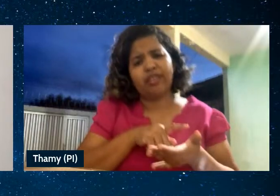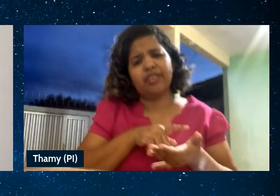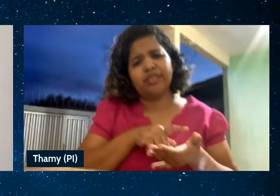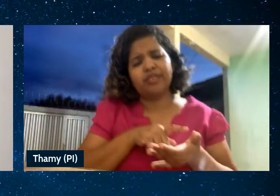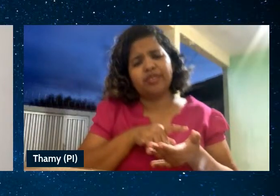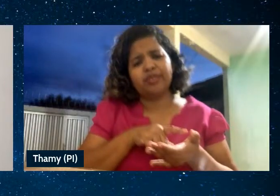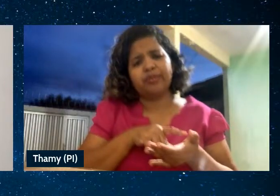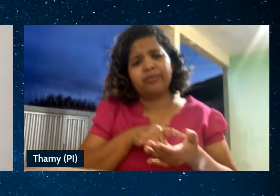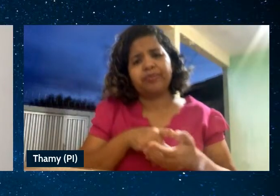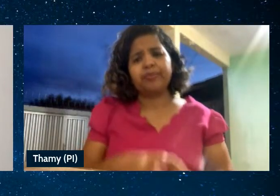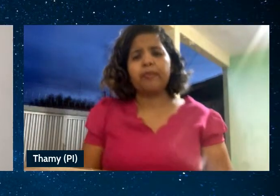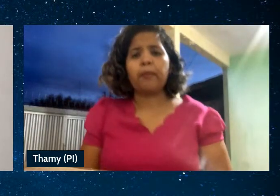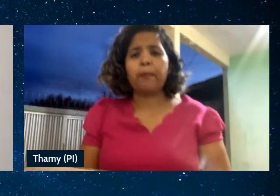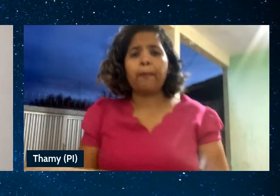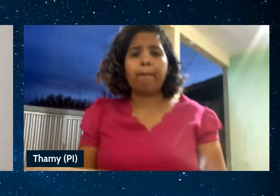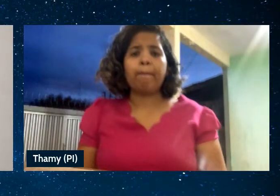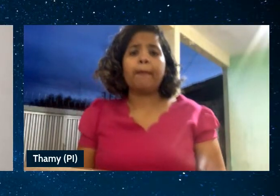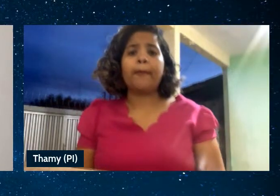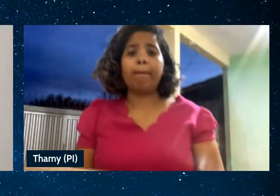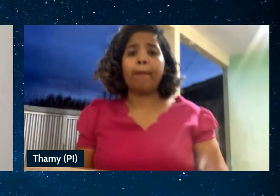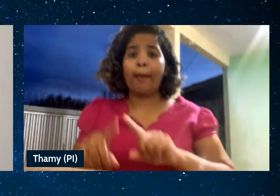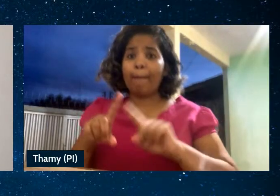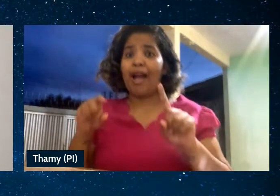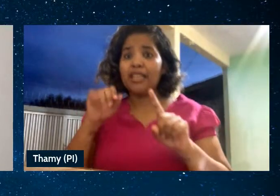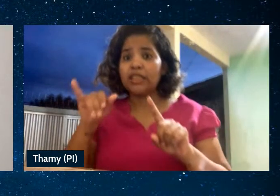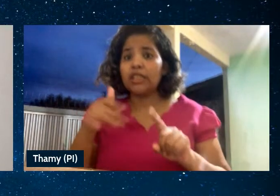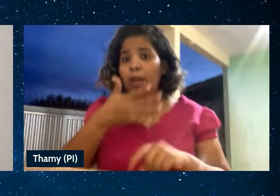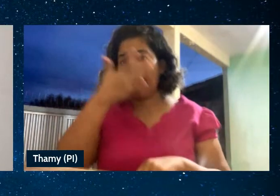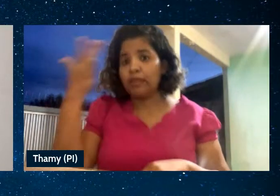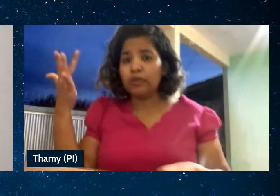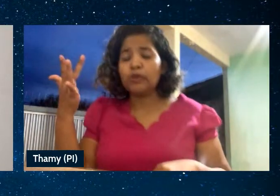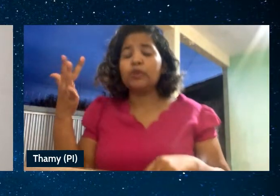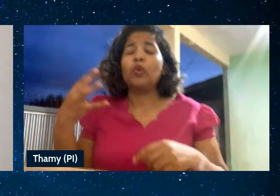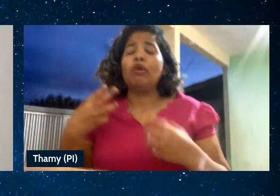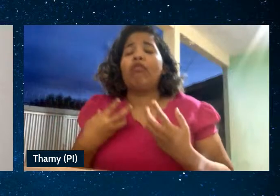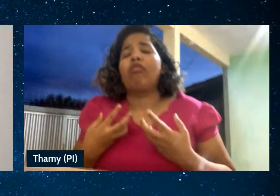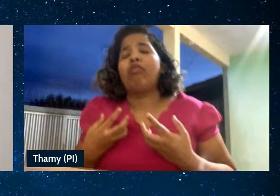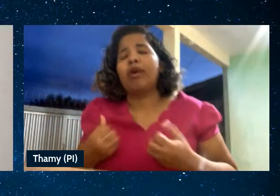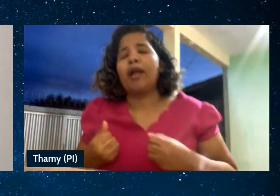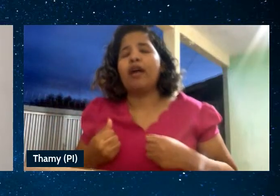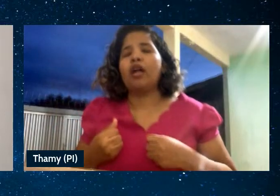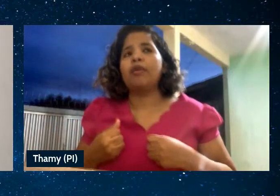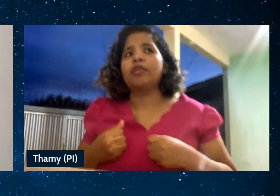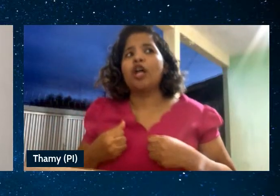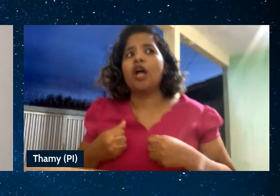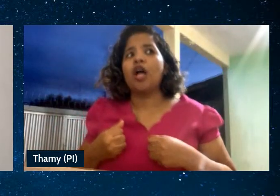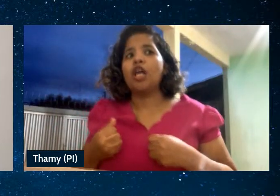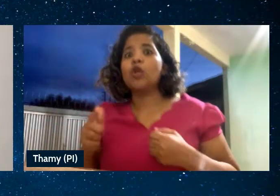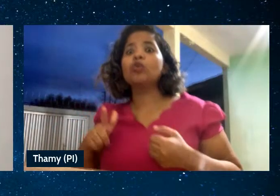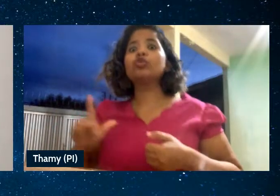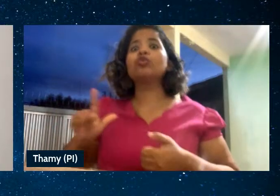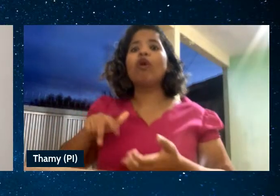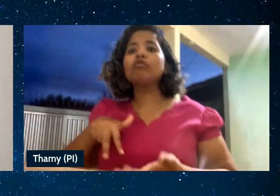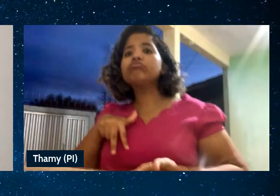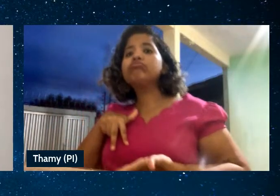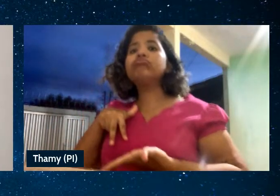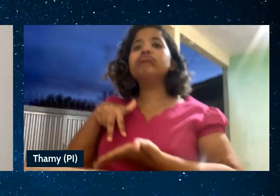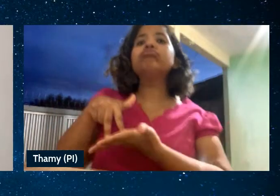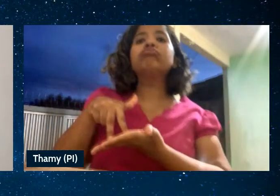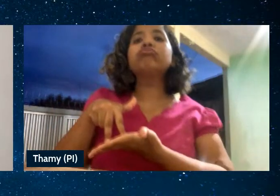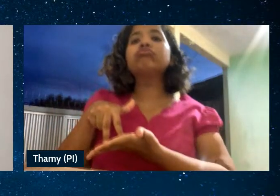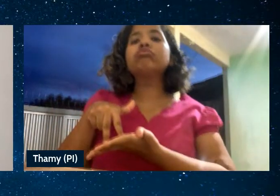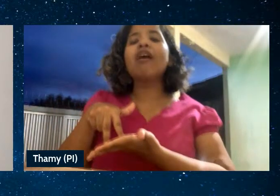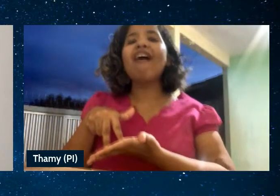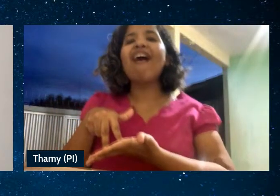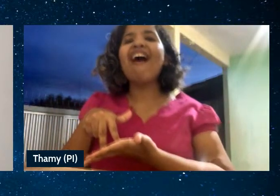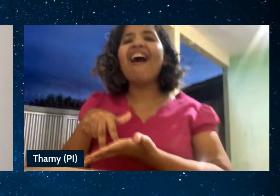forma que a saber dignificar todo e qualquer momento pelo qual ela passa e ela